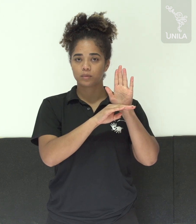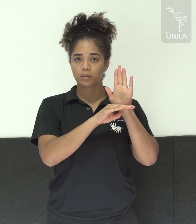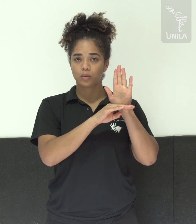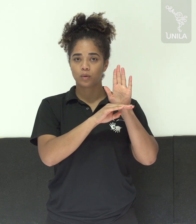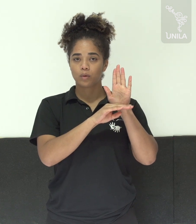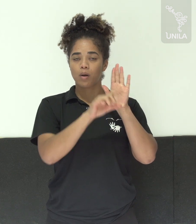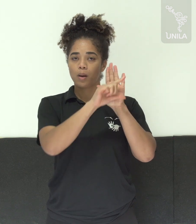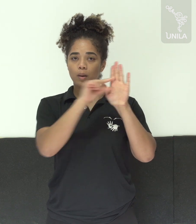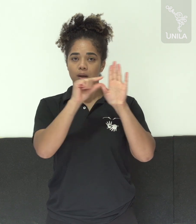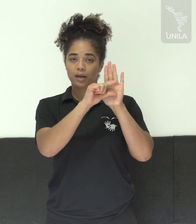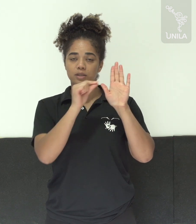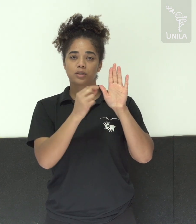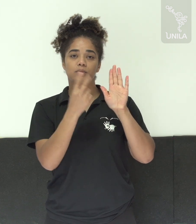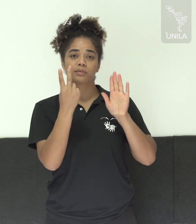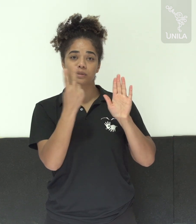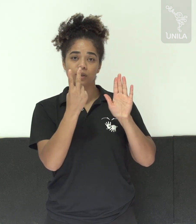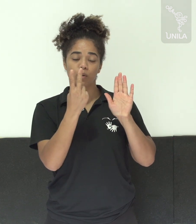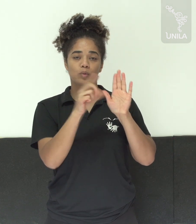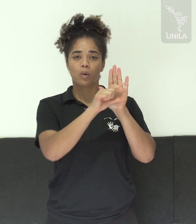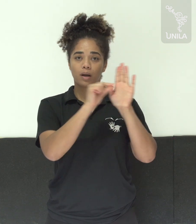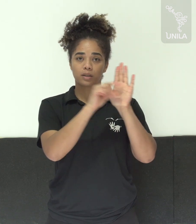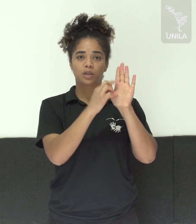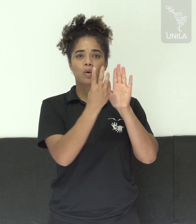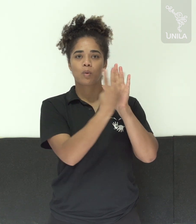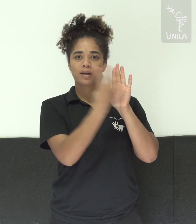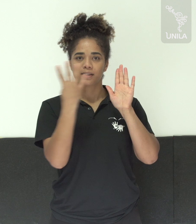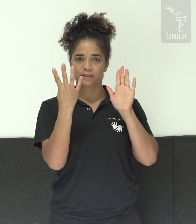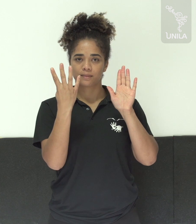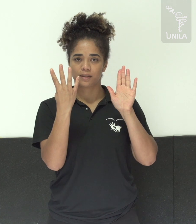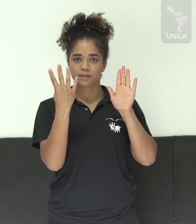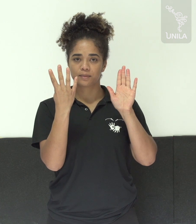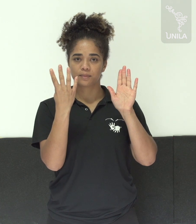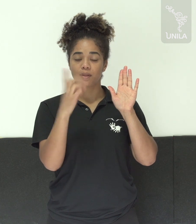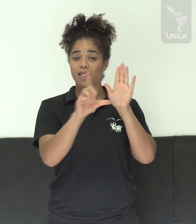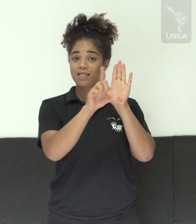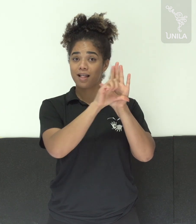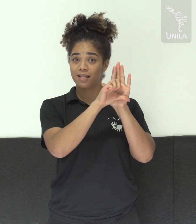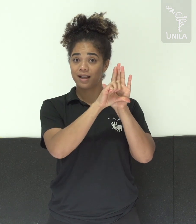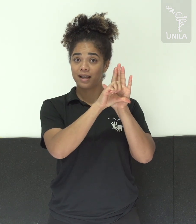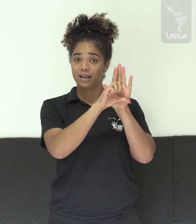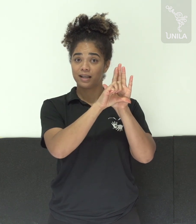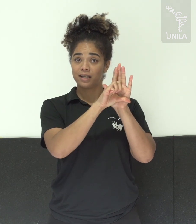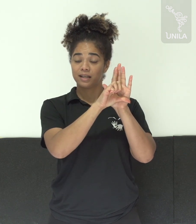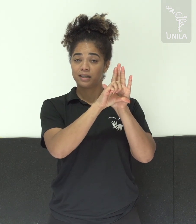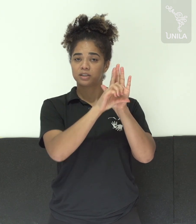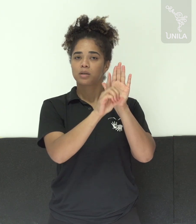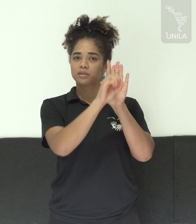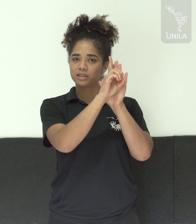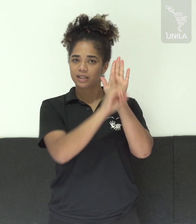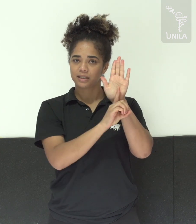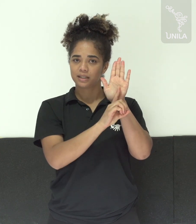2º do artigo 44 da Lei de Diretrizes e Bases da